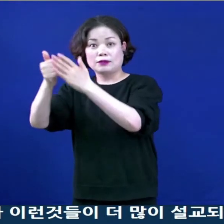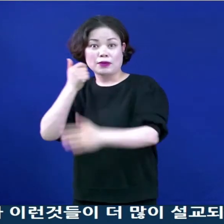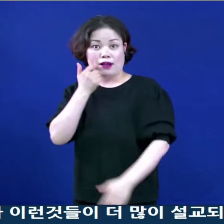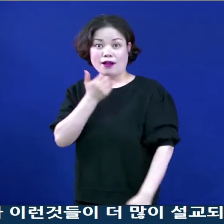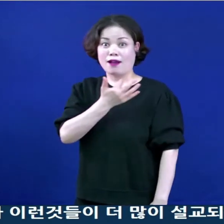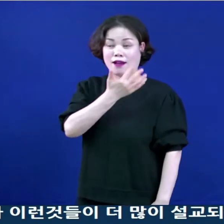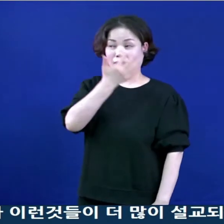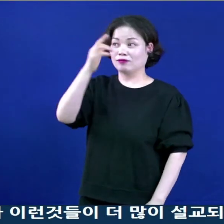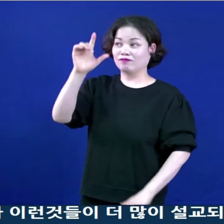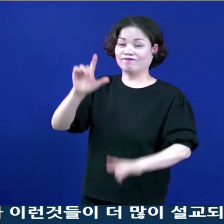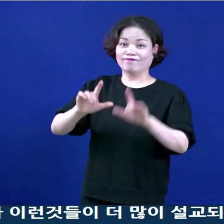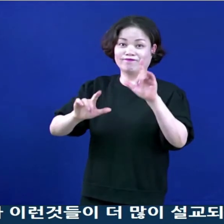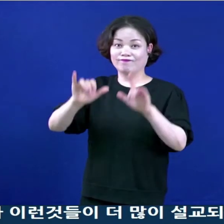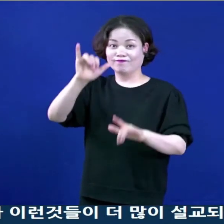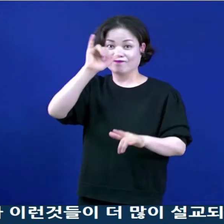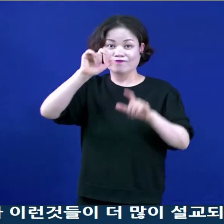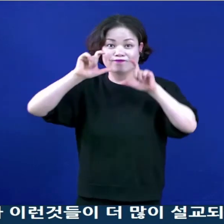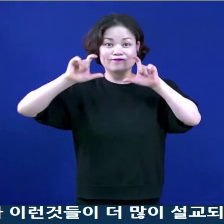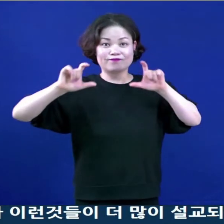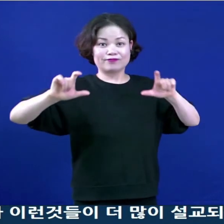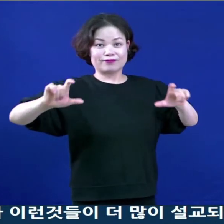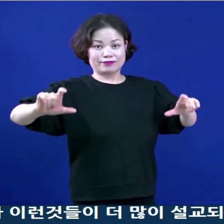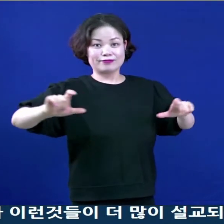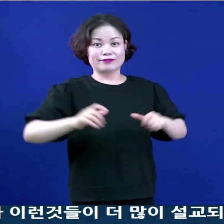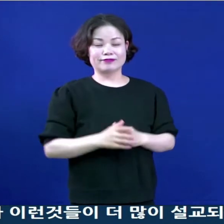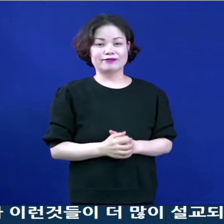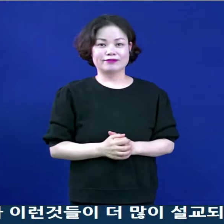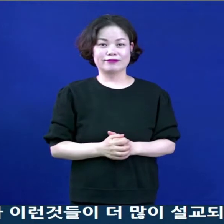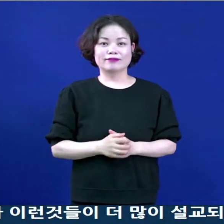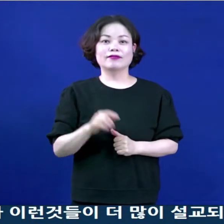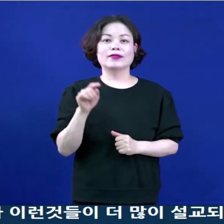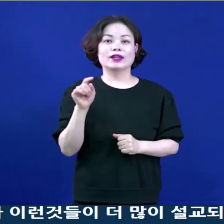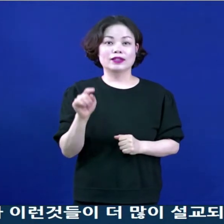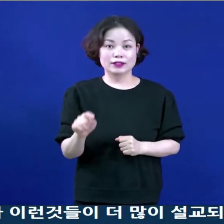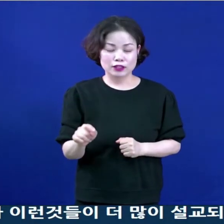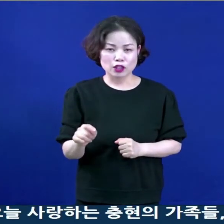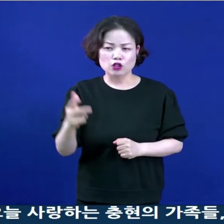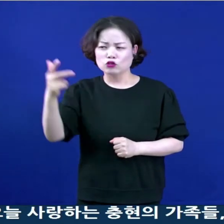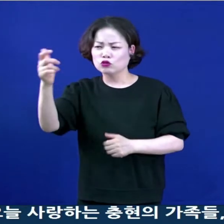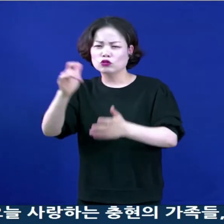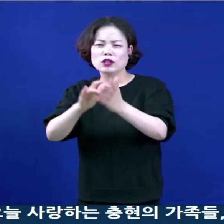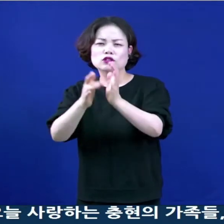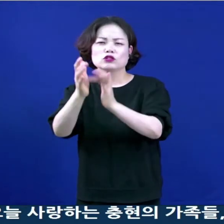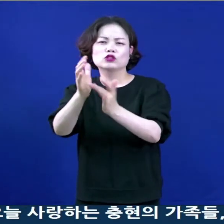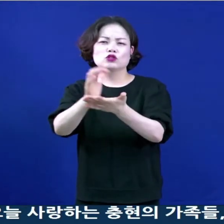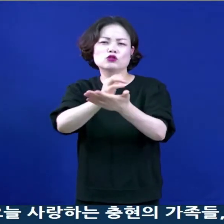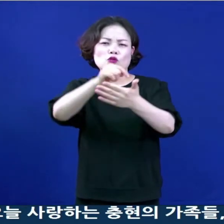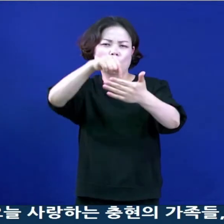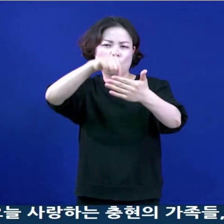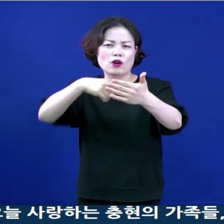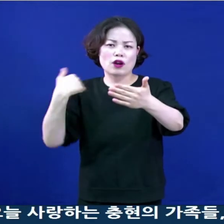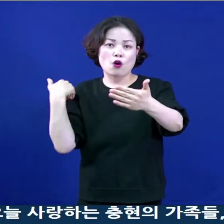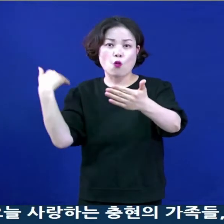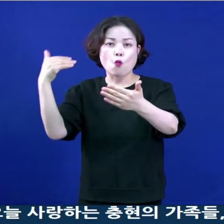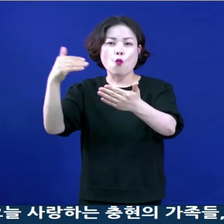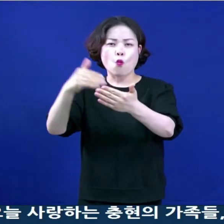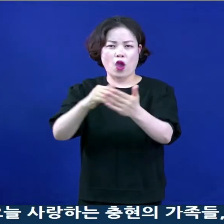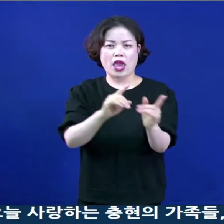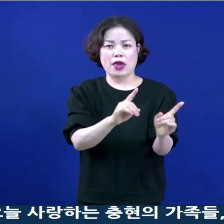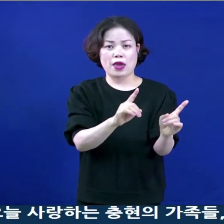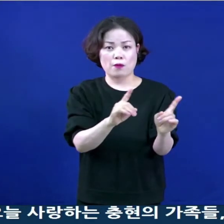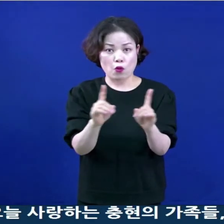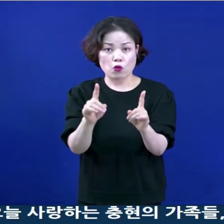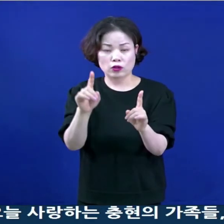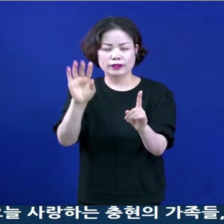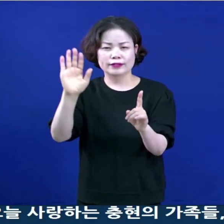아름다운 형상이 있음을 선포합니다. 이것이 주 예수 그리스도 안에서 회복되어지는 것이 사실